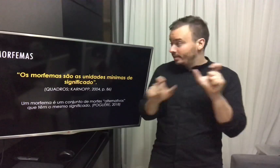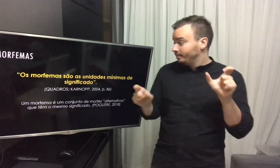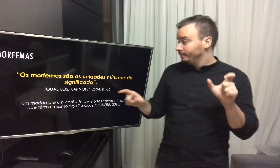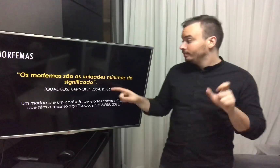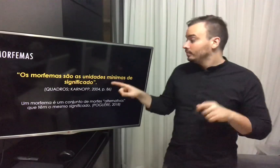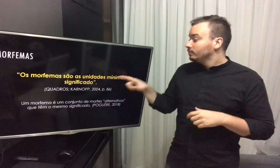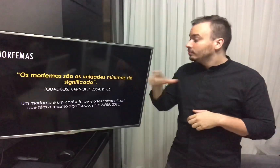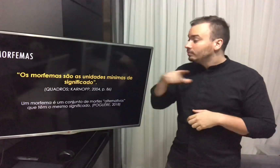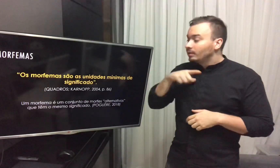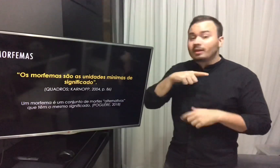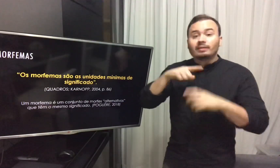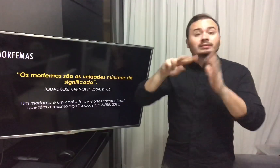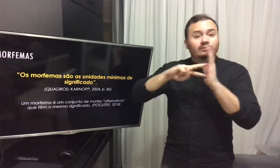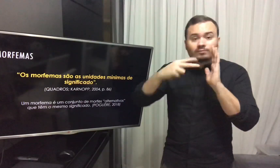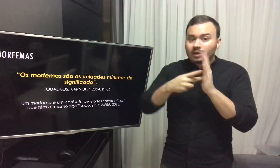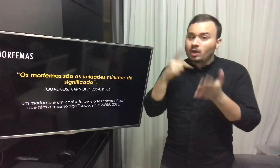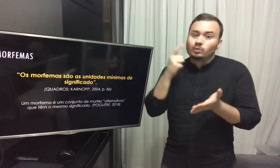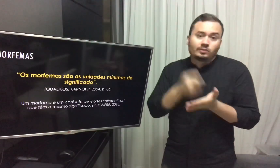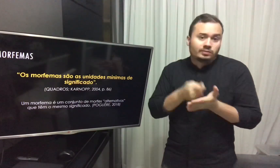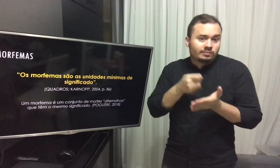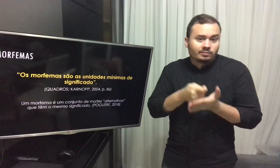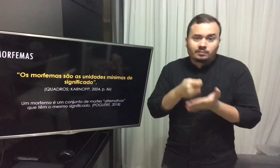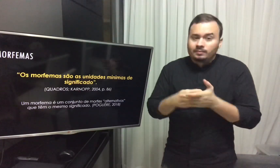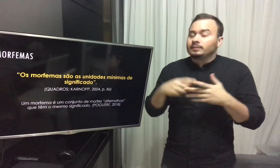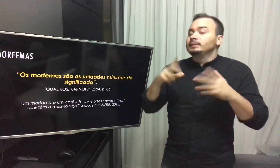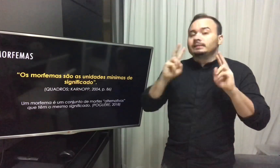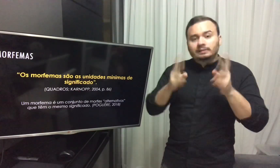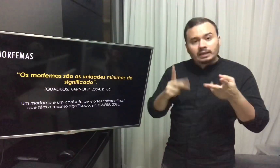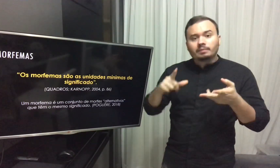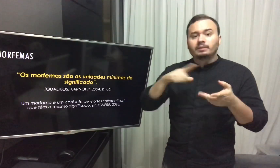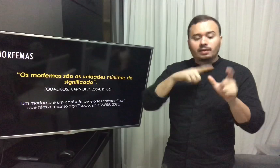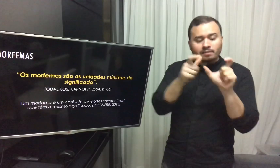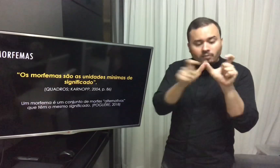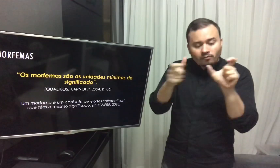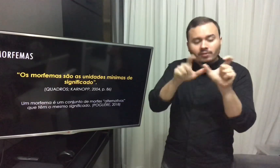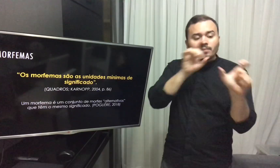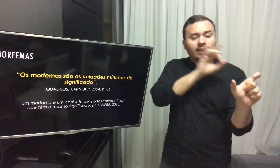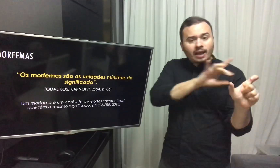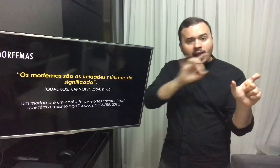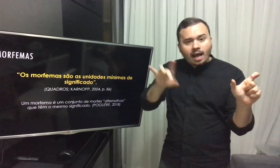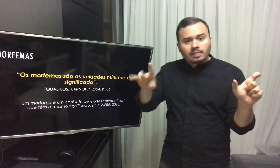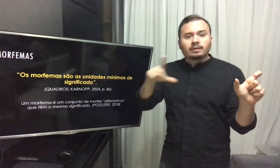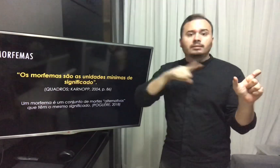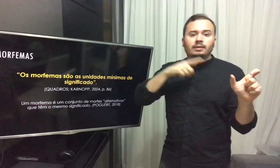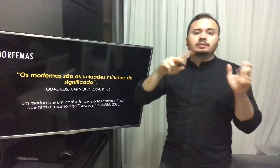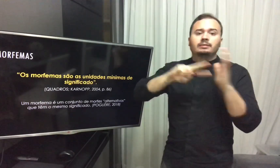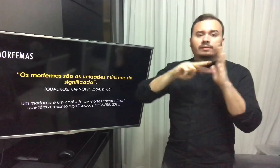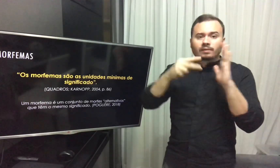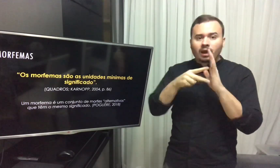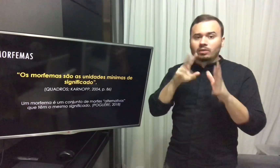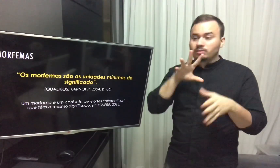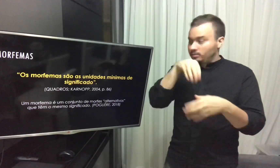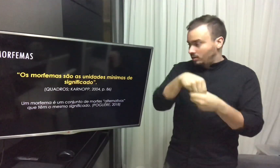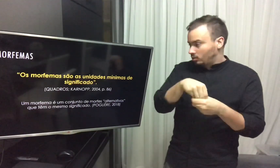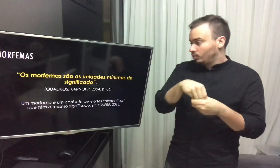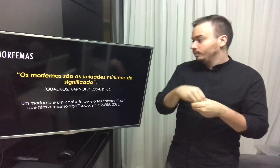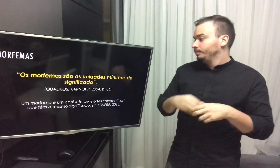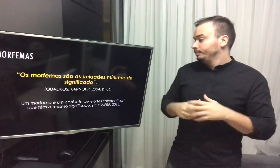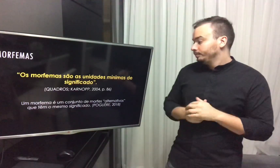Então, os morfemas são as unidades, né, mínimas de significado das palavras. Então,